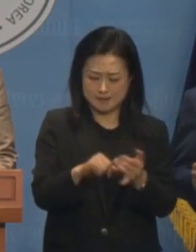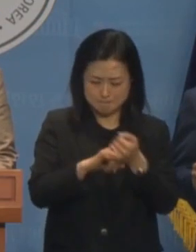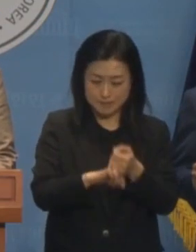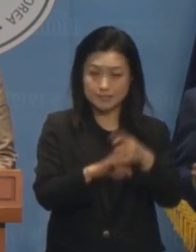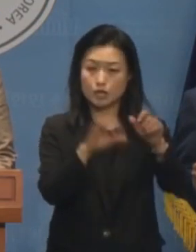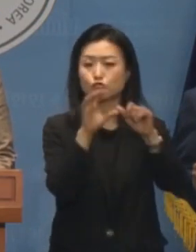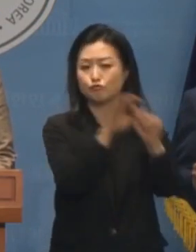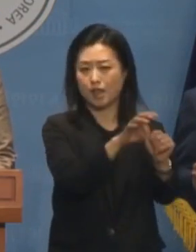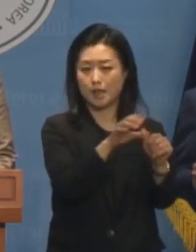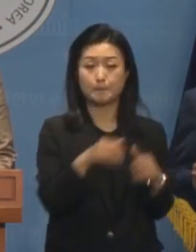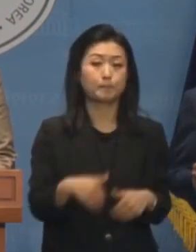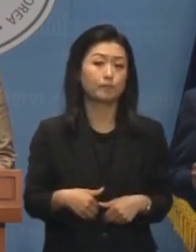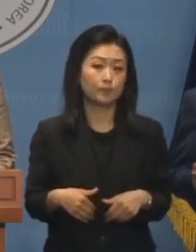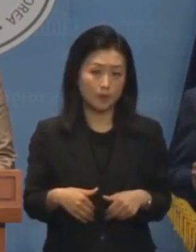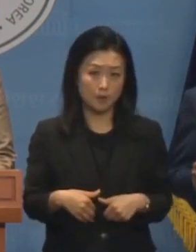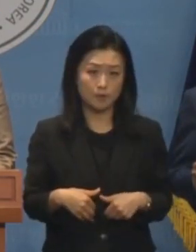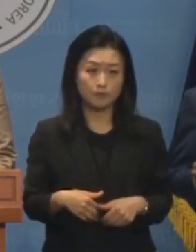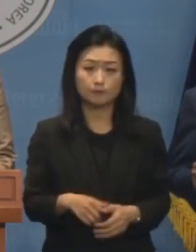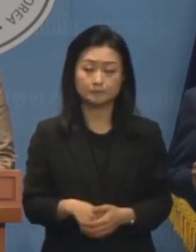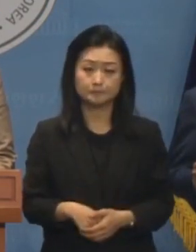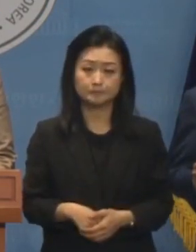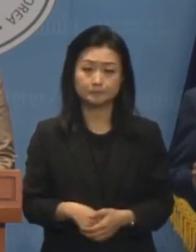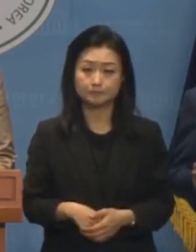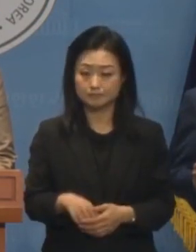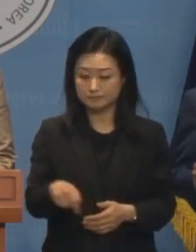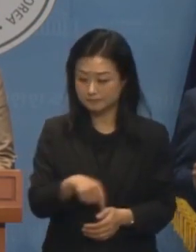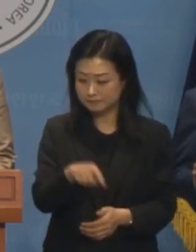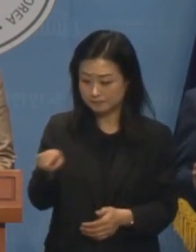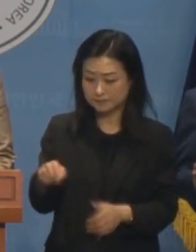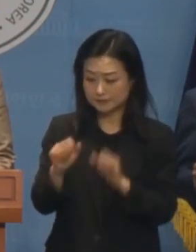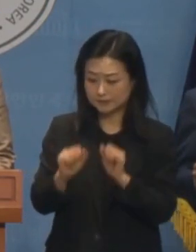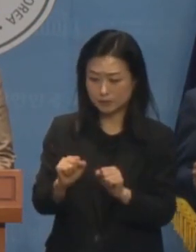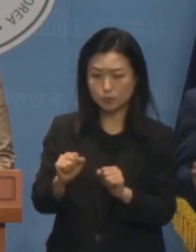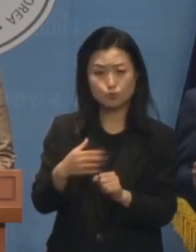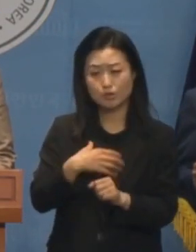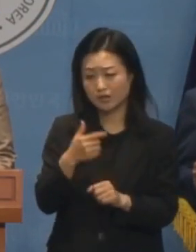반드시 시정돼서 그런 생존의 위기들을 호소하고 있는